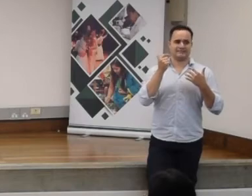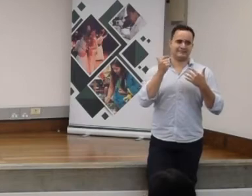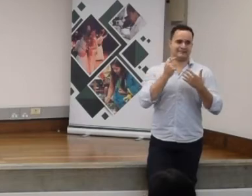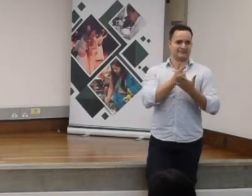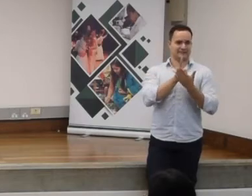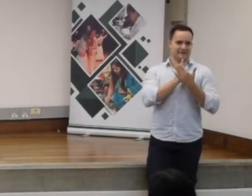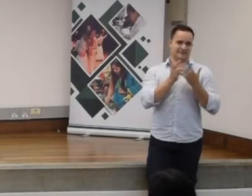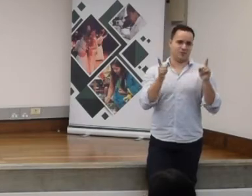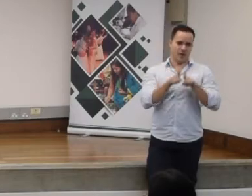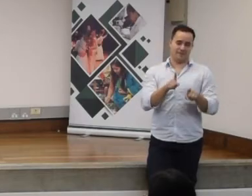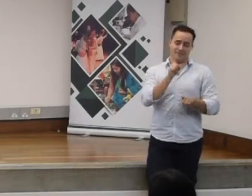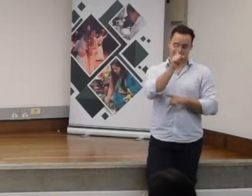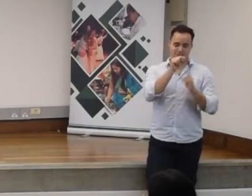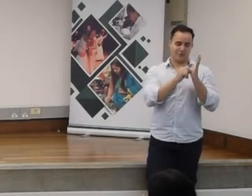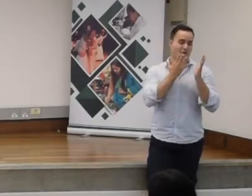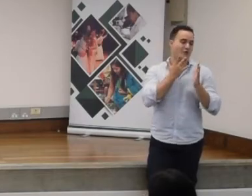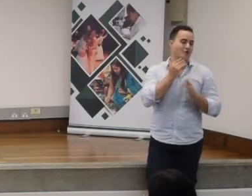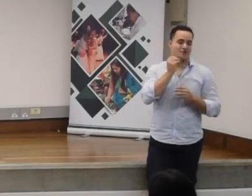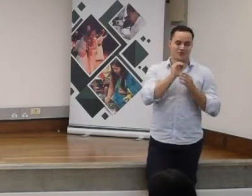Porque,